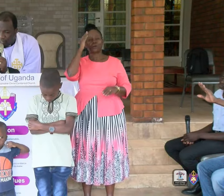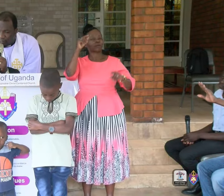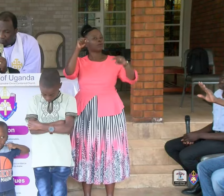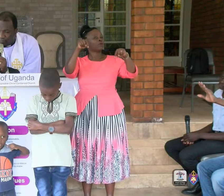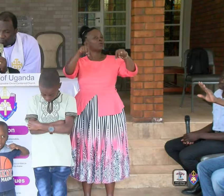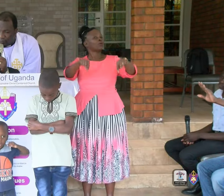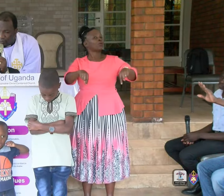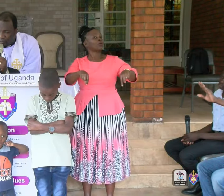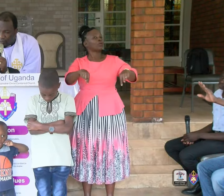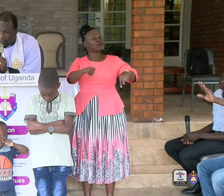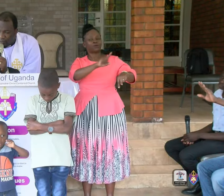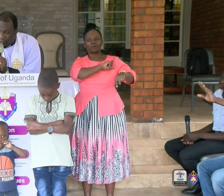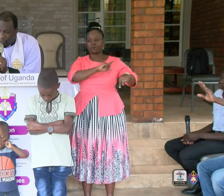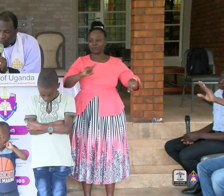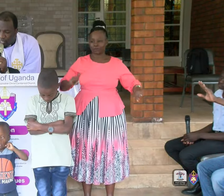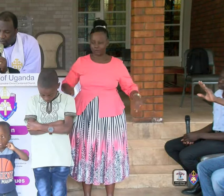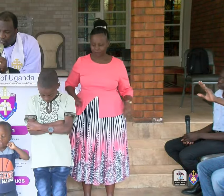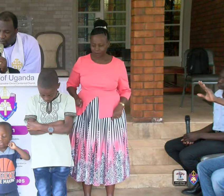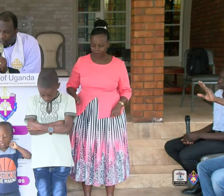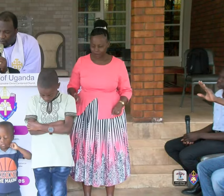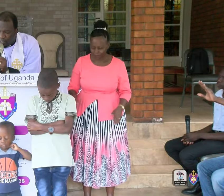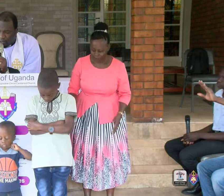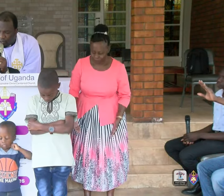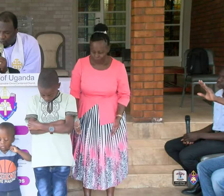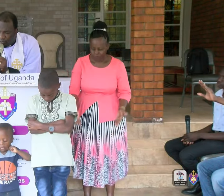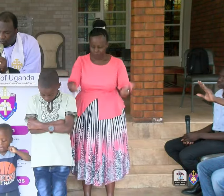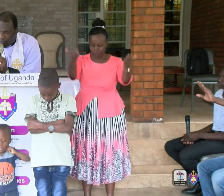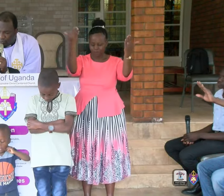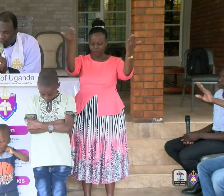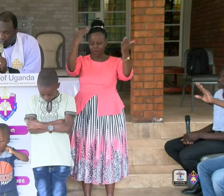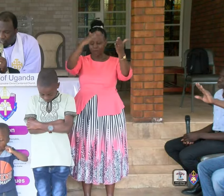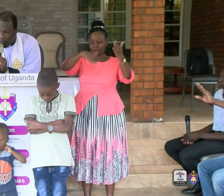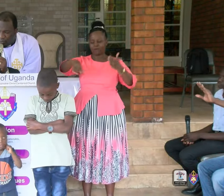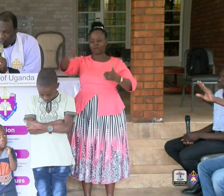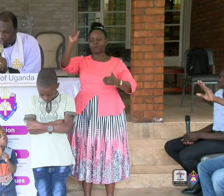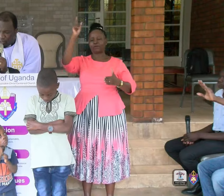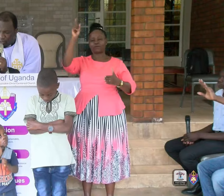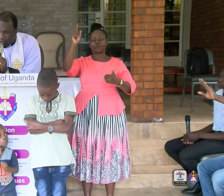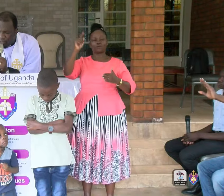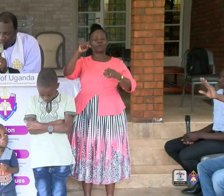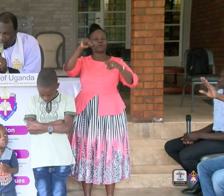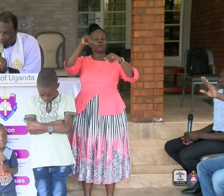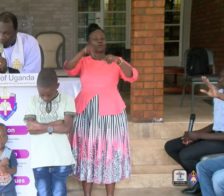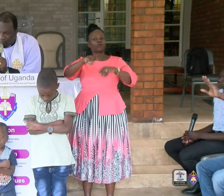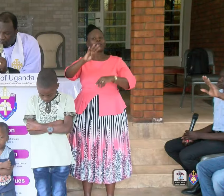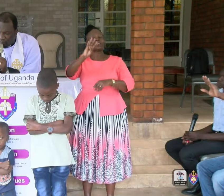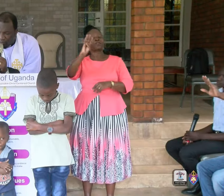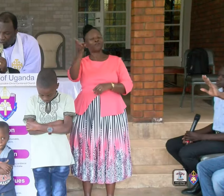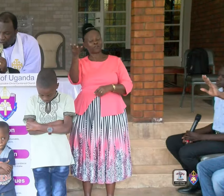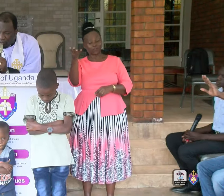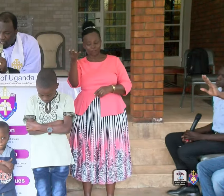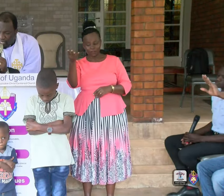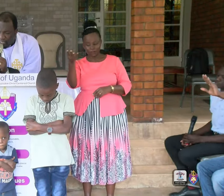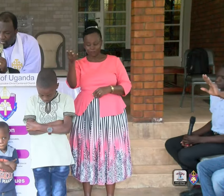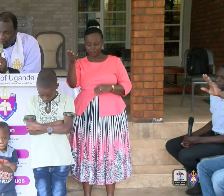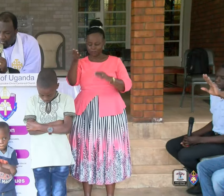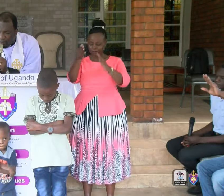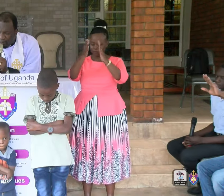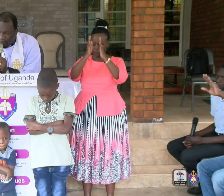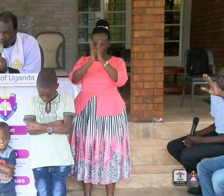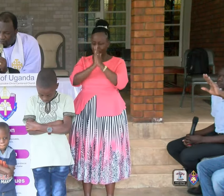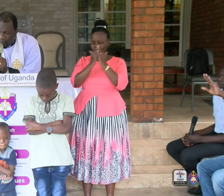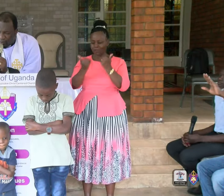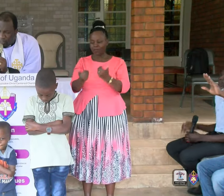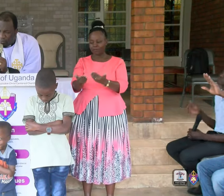Mukama, nga tuwaayo abaana bano maaso go ennaku z'omwezi zino nnya, tukwegayirira abaana